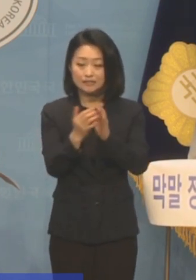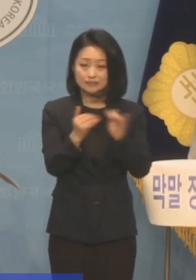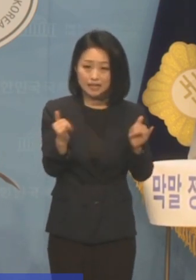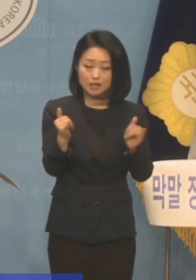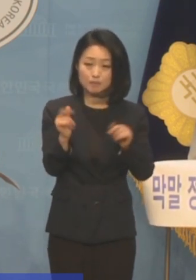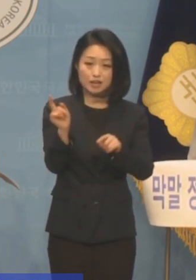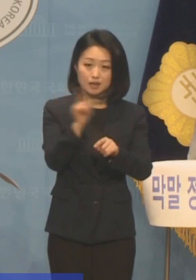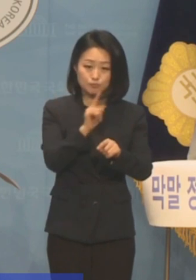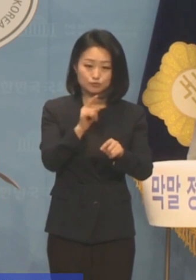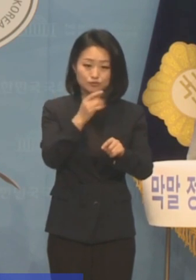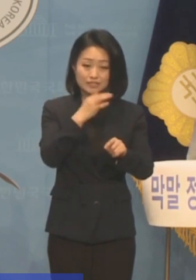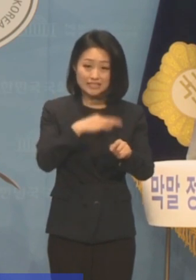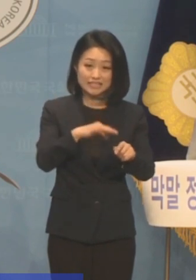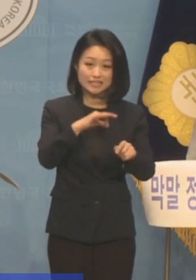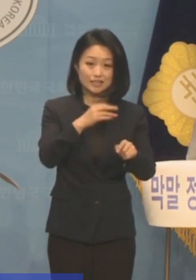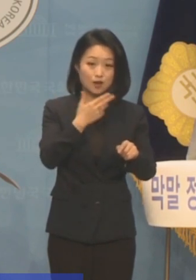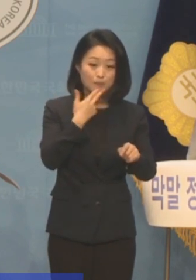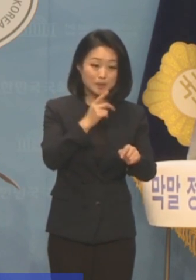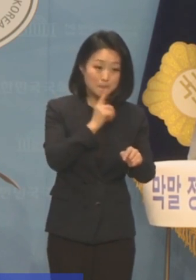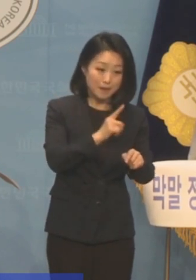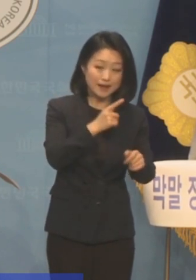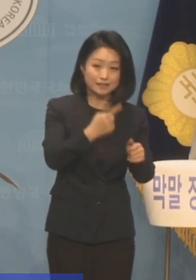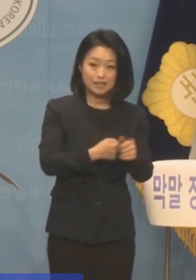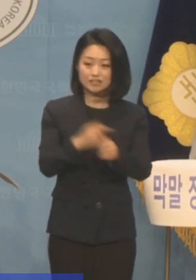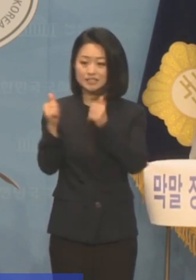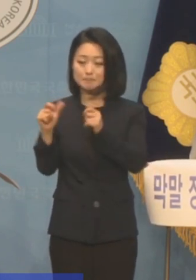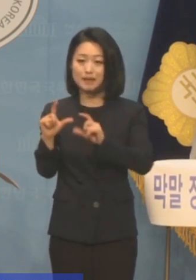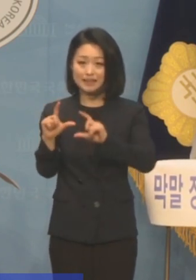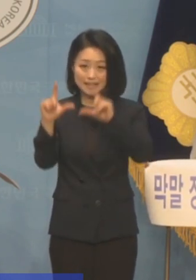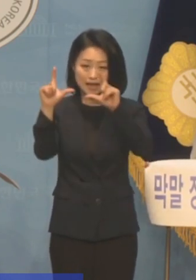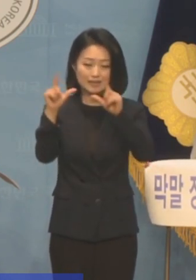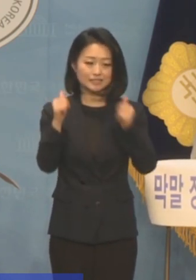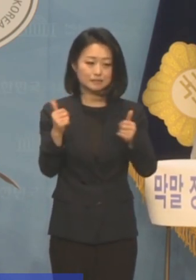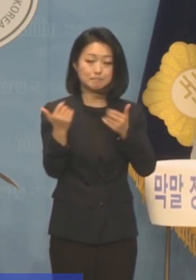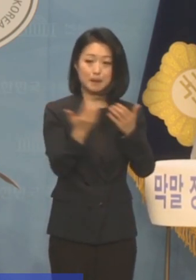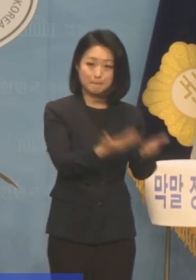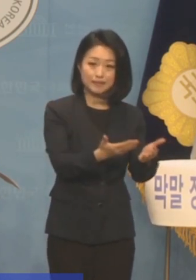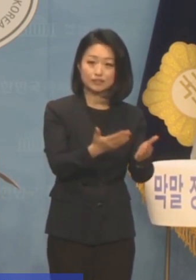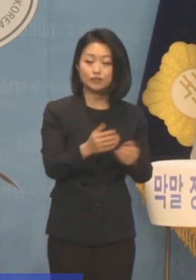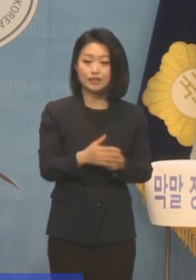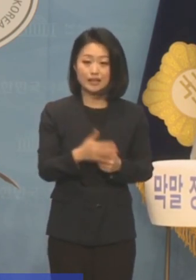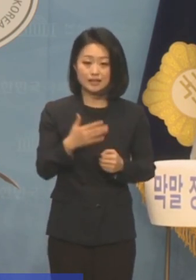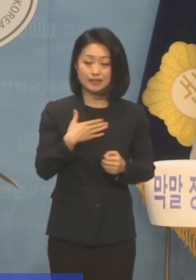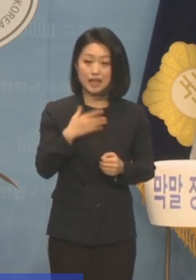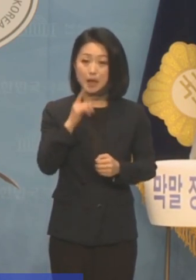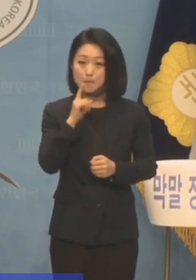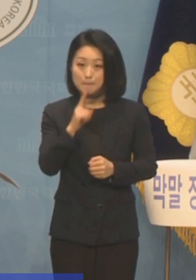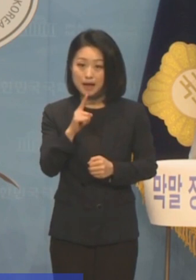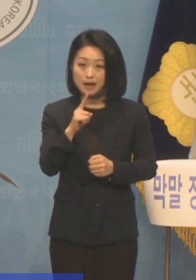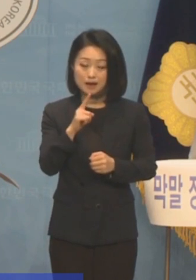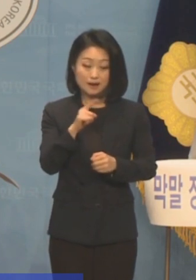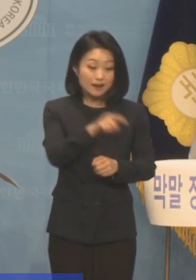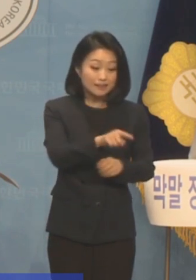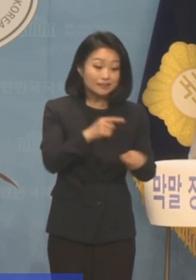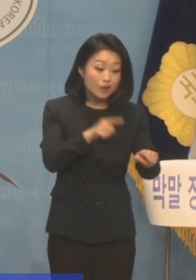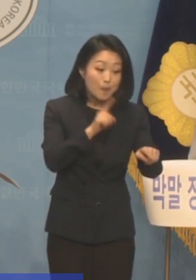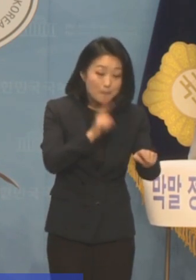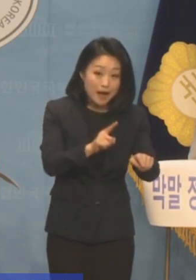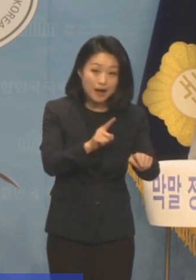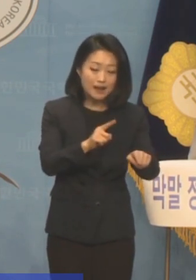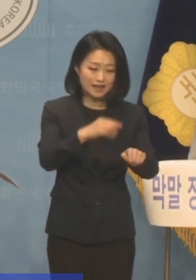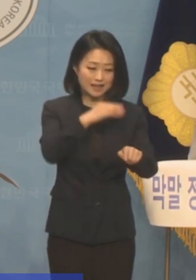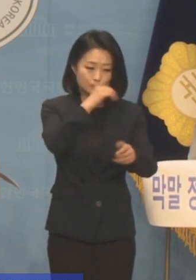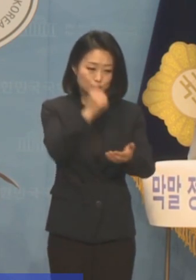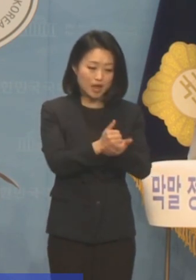하든지 심판날에 이에대하여 신문을 받으리니 내 말로 의롭다함을 받고 내 말로 정죄함을 받으리라 기록하고